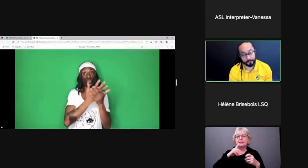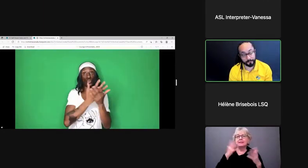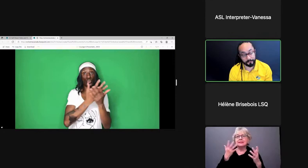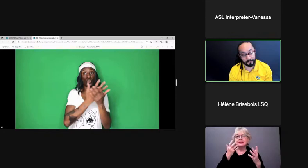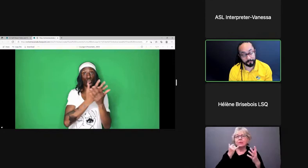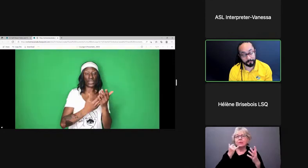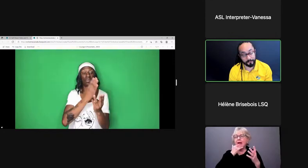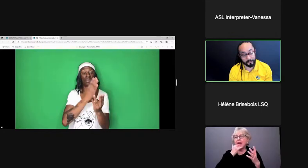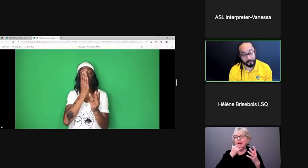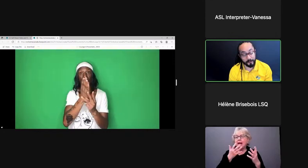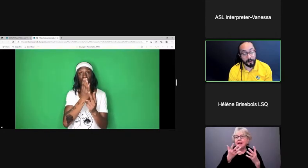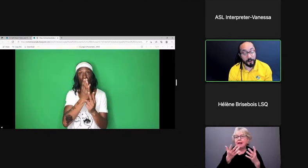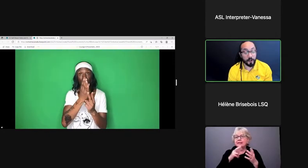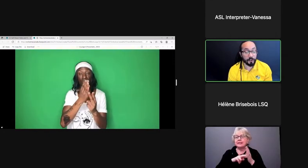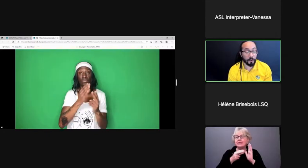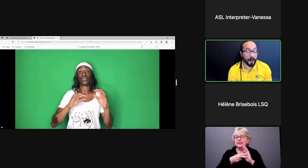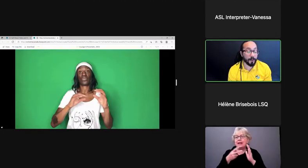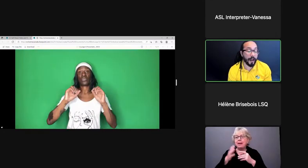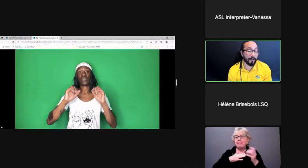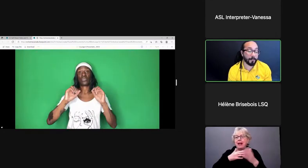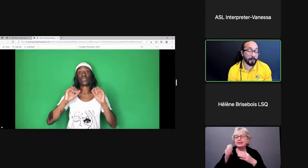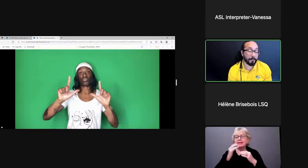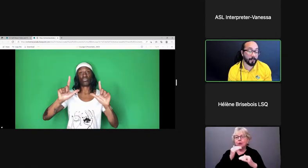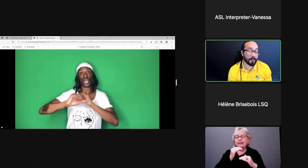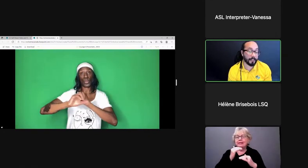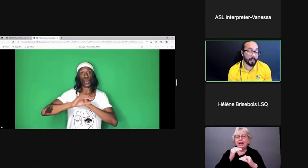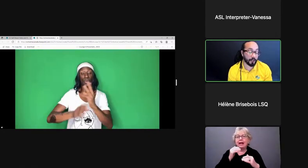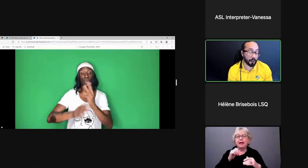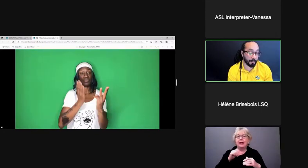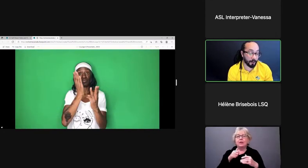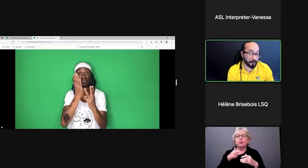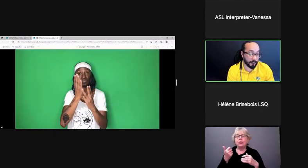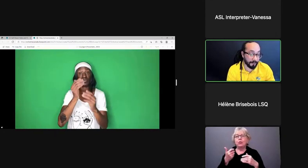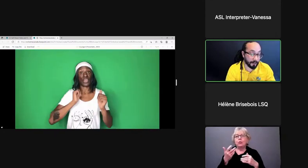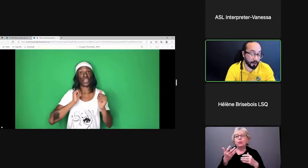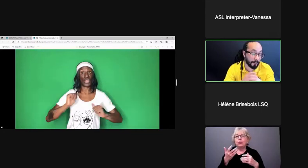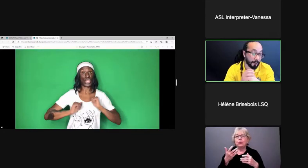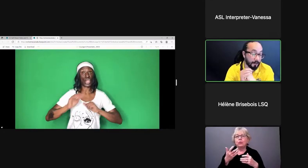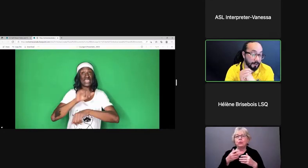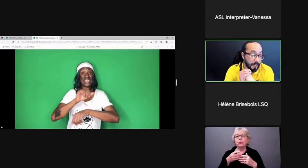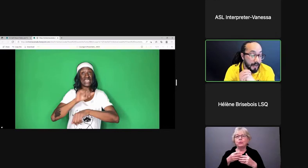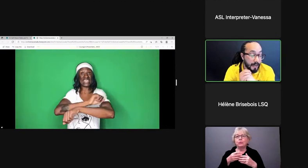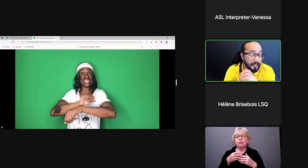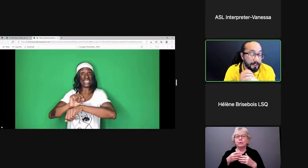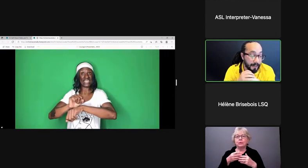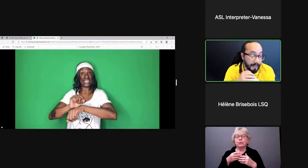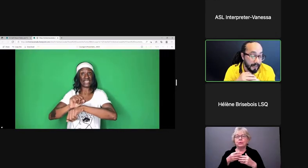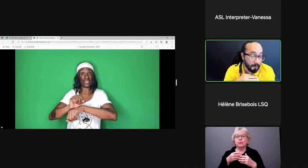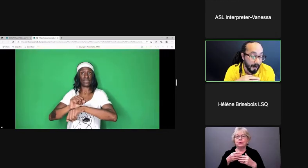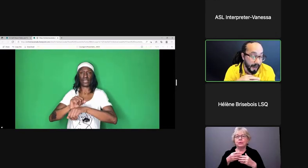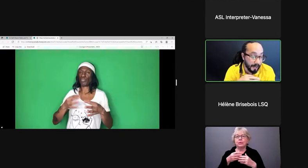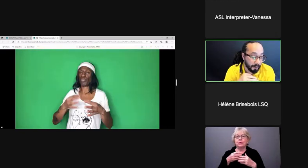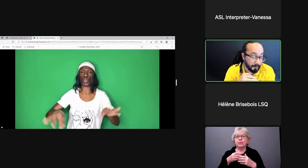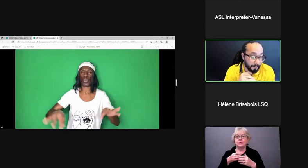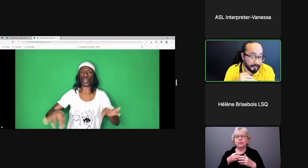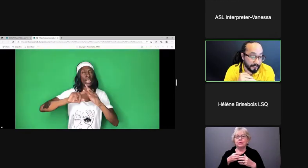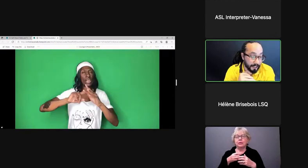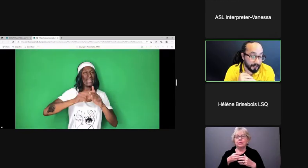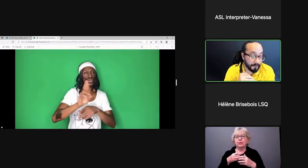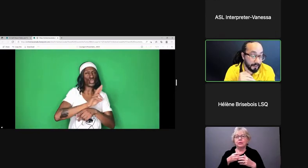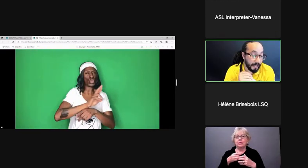sécuritaire, ce qu'est un espace qui inclut tout un chacun. Alors, quand on a le